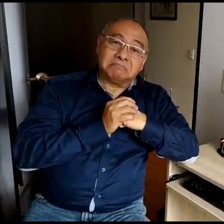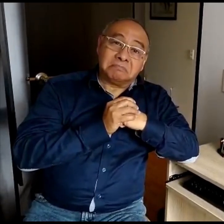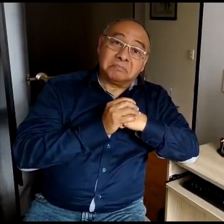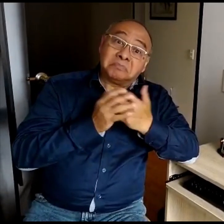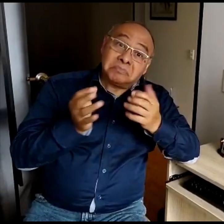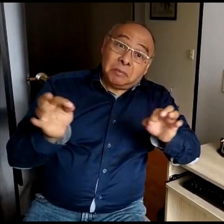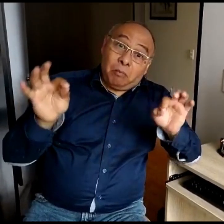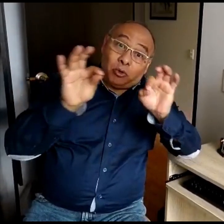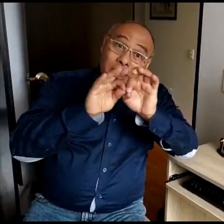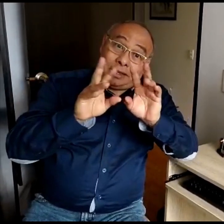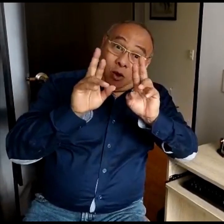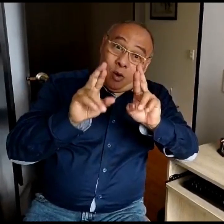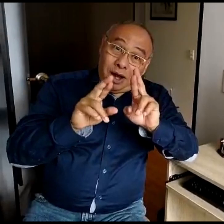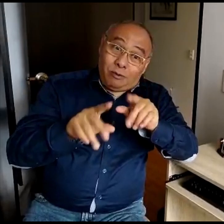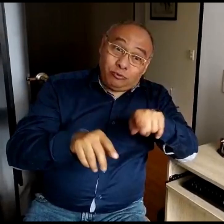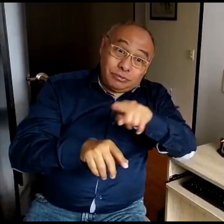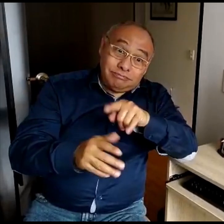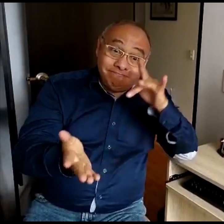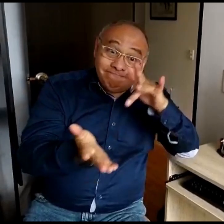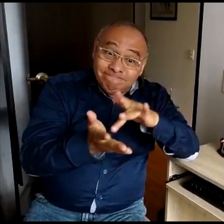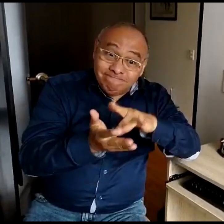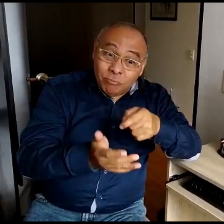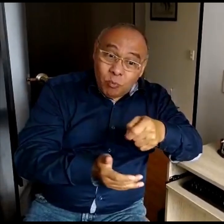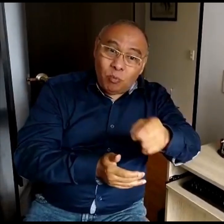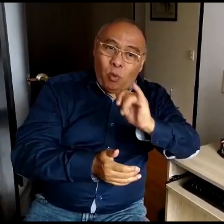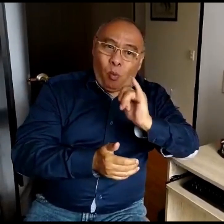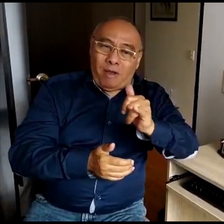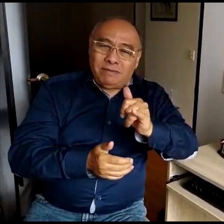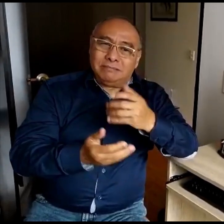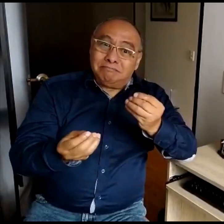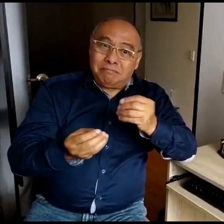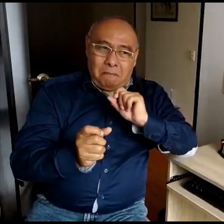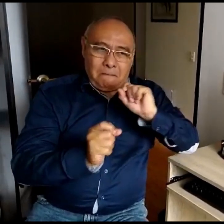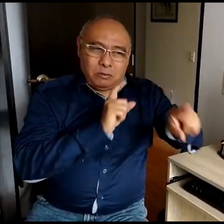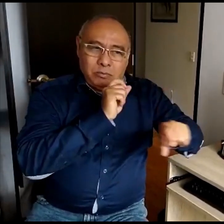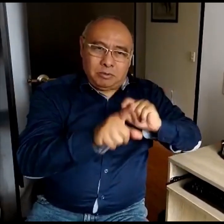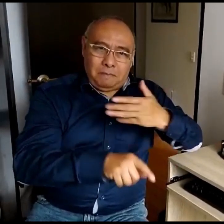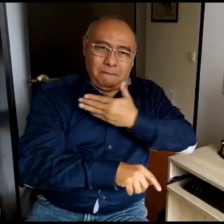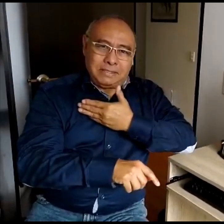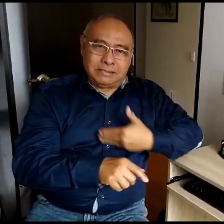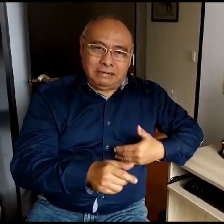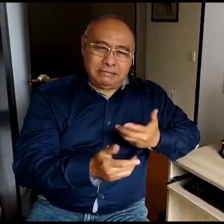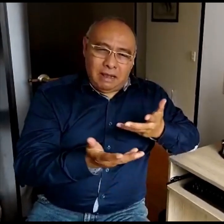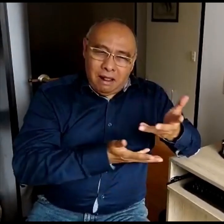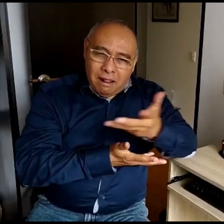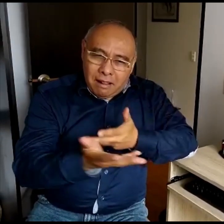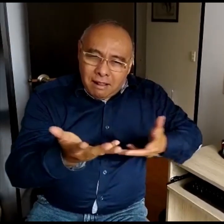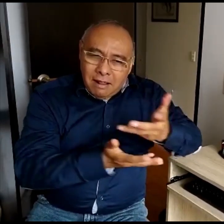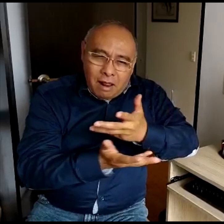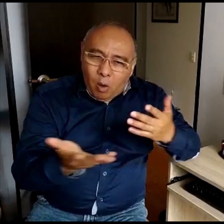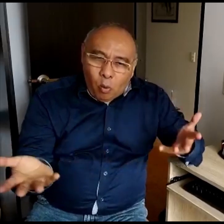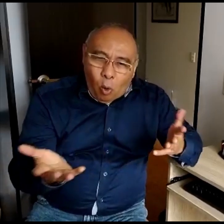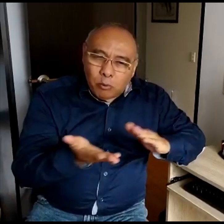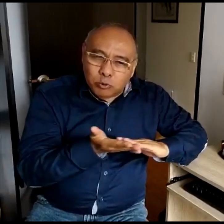Esperamos que puedan participar este próximo jueves dejando ver todas sus inquietudes con el fin de que esta información llegue a presidencia, trayendo soluciones